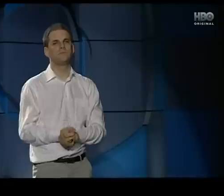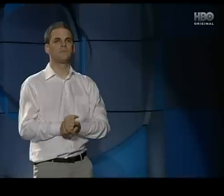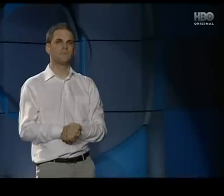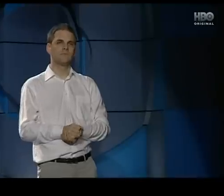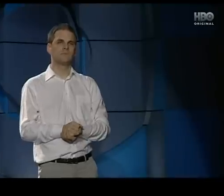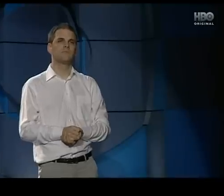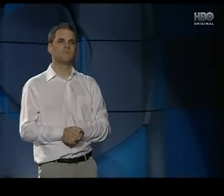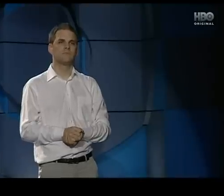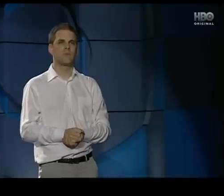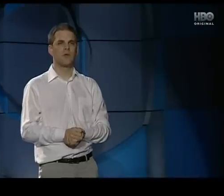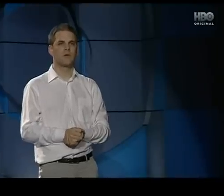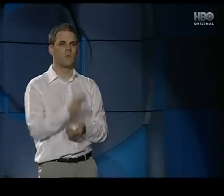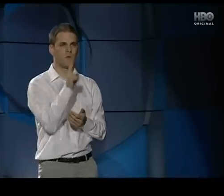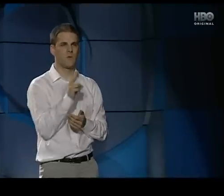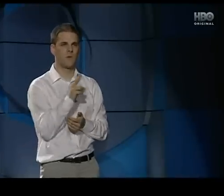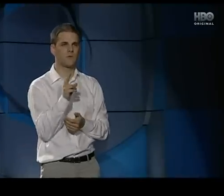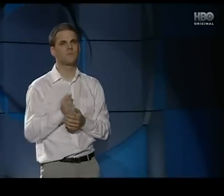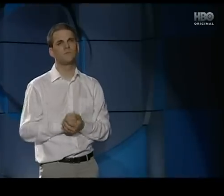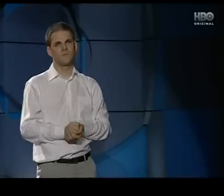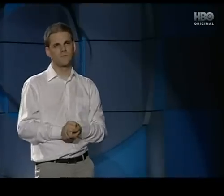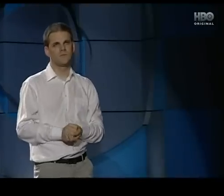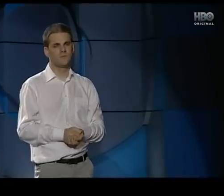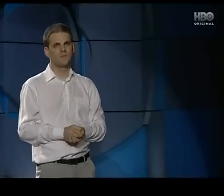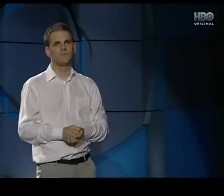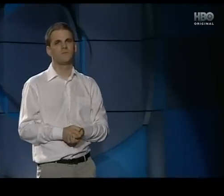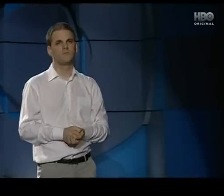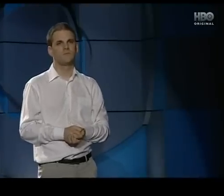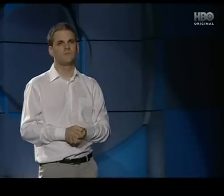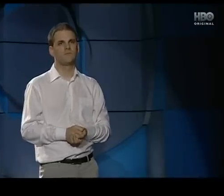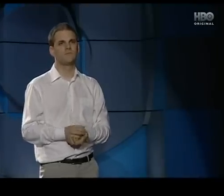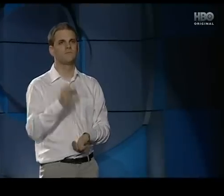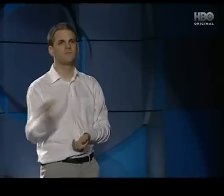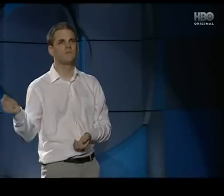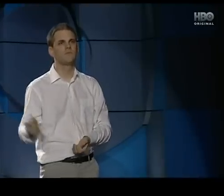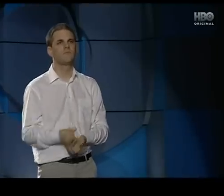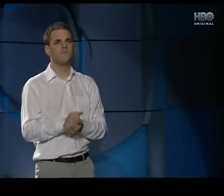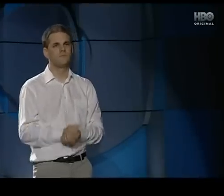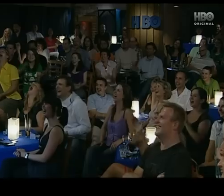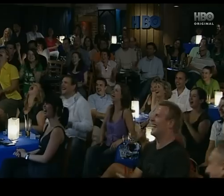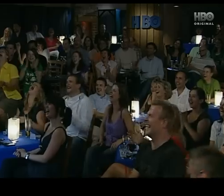svým požehnáním. Amen.